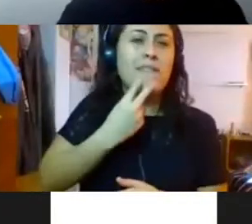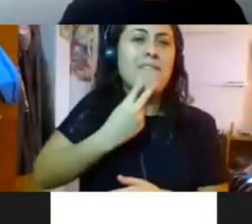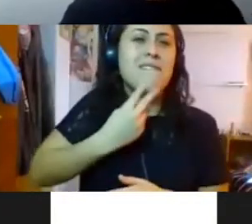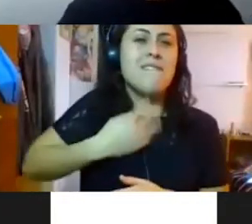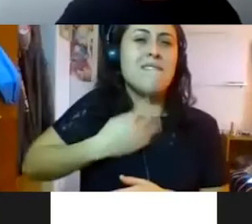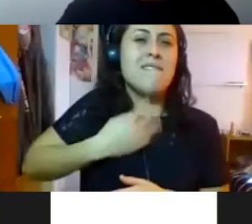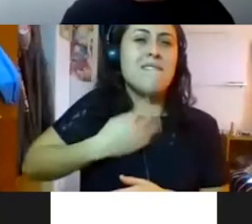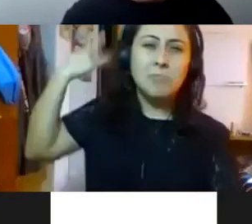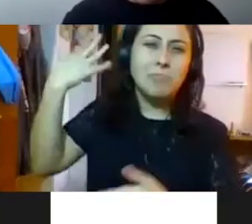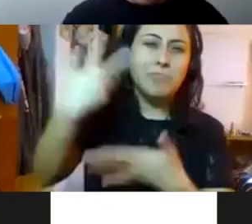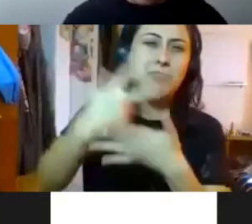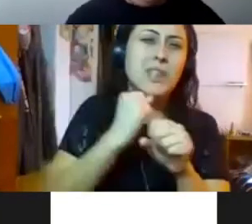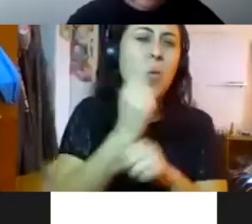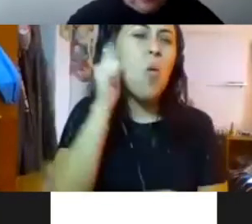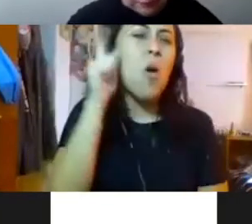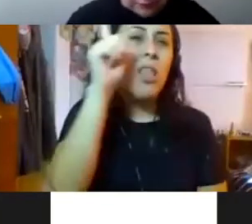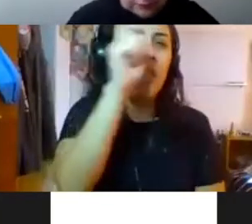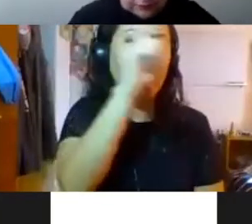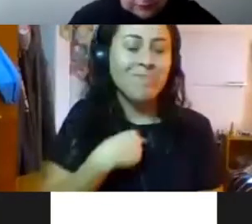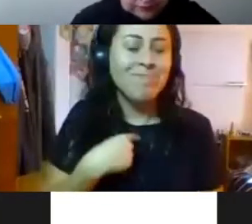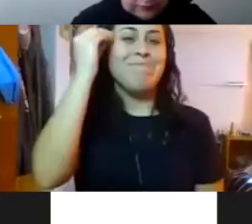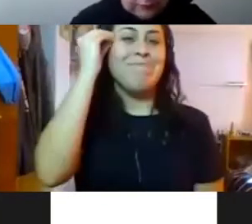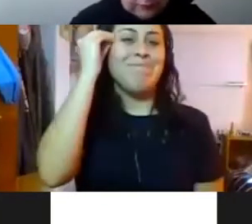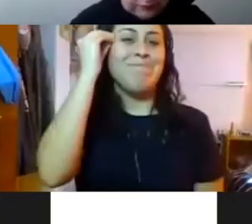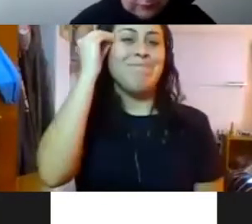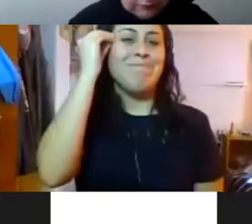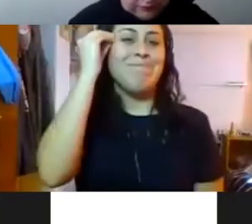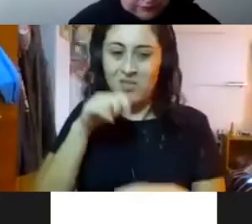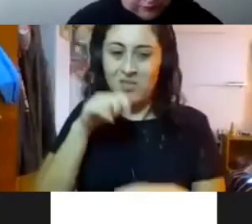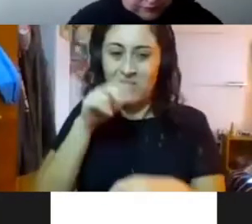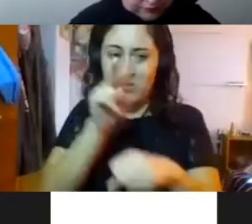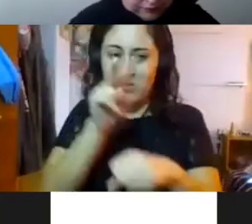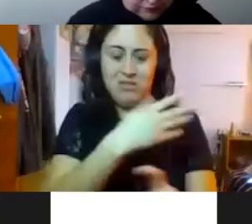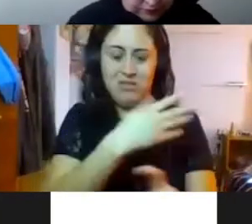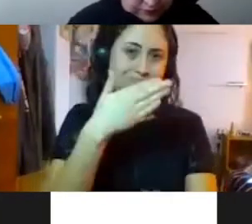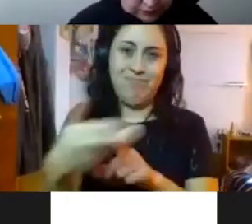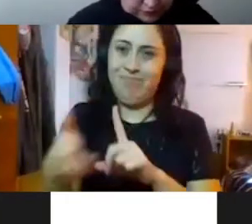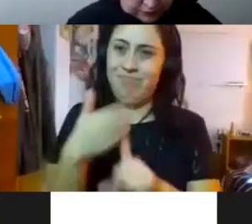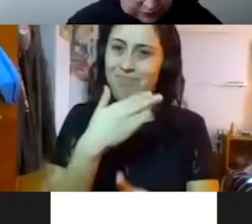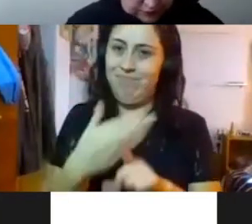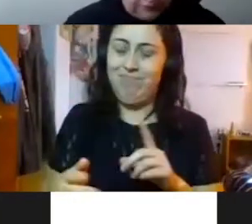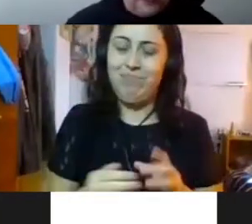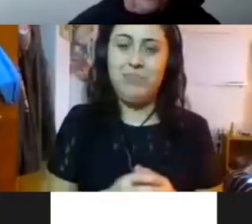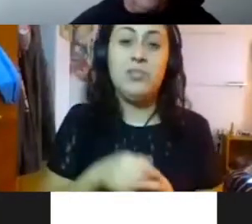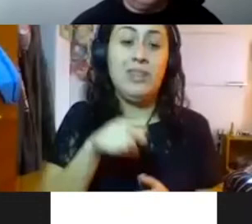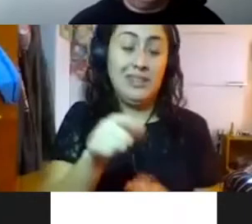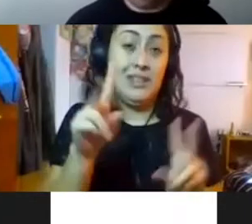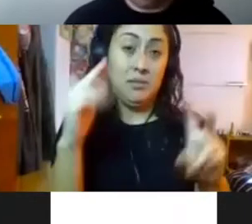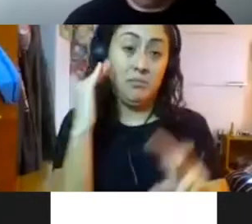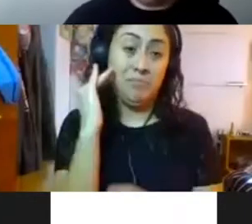muy difícil porque fue hace mucho tiempo, donde la verdad que el tema de primera infancia,